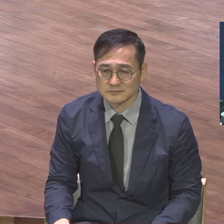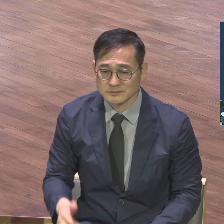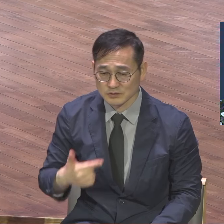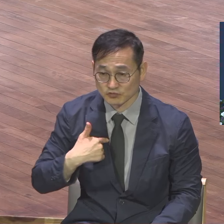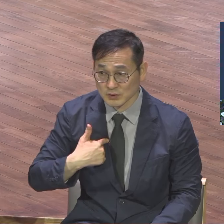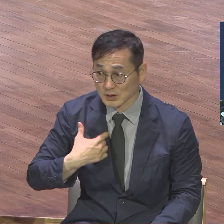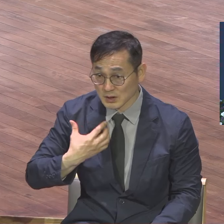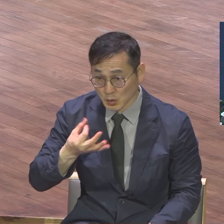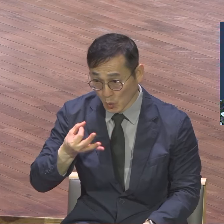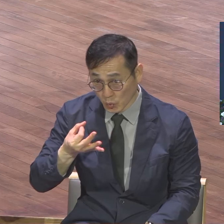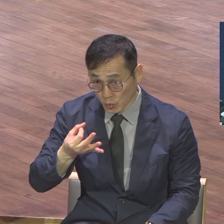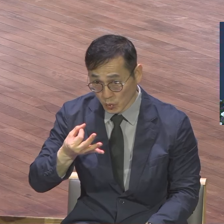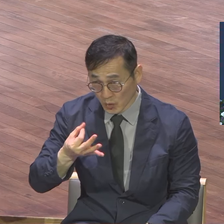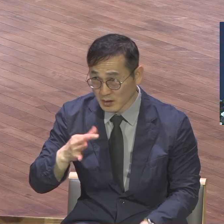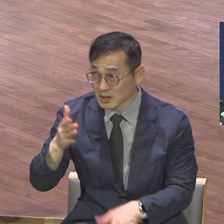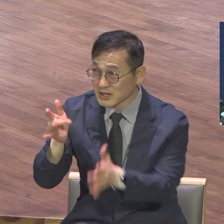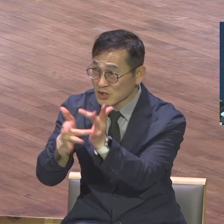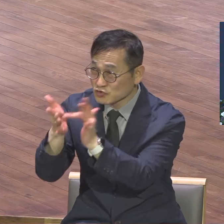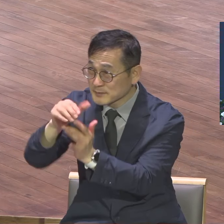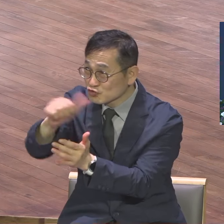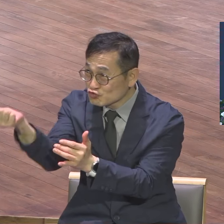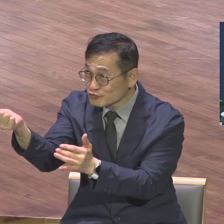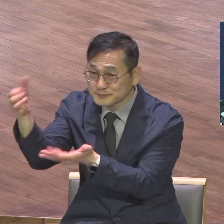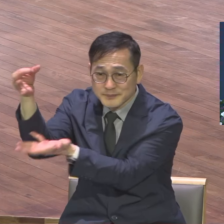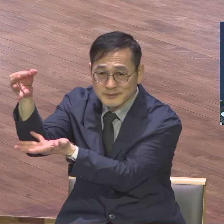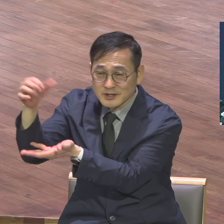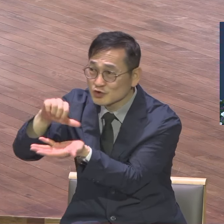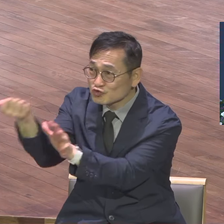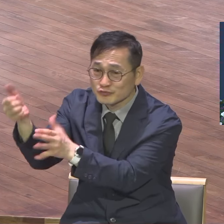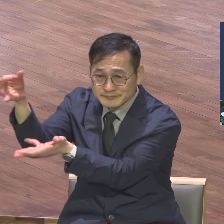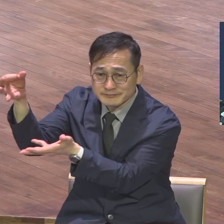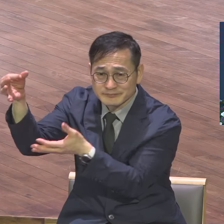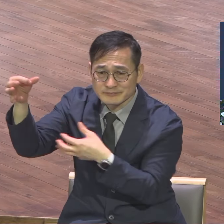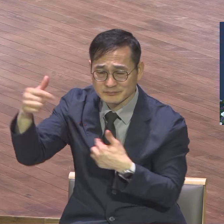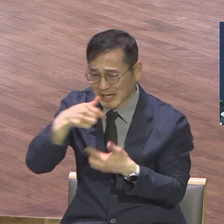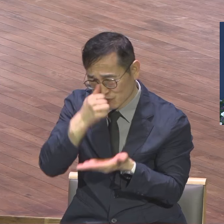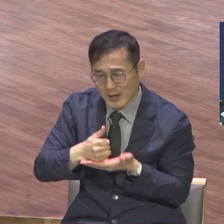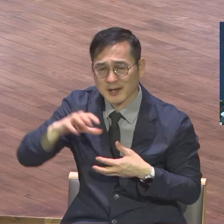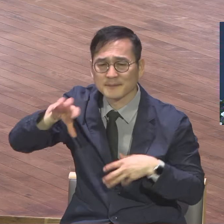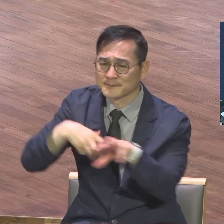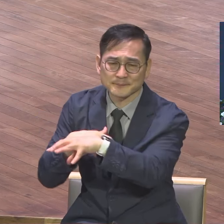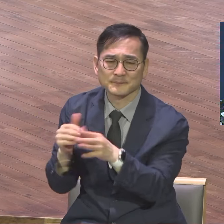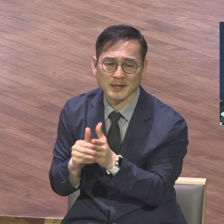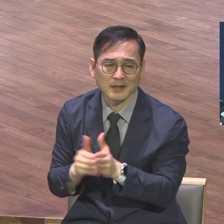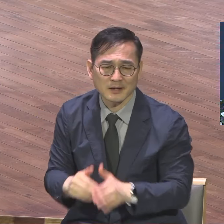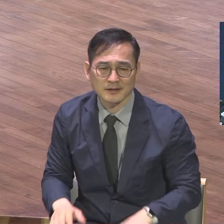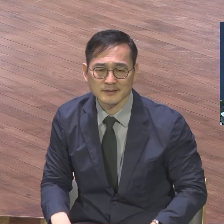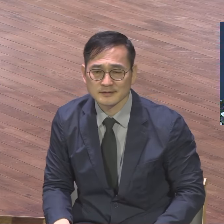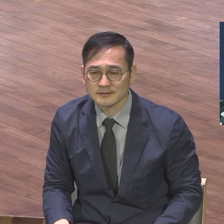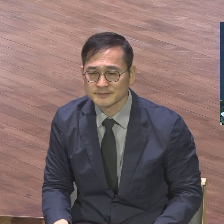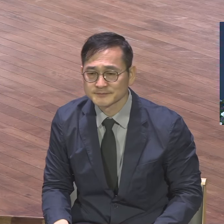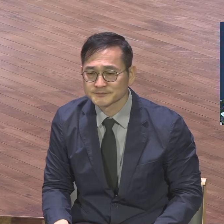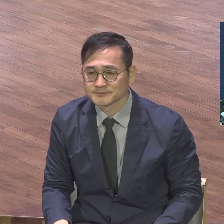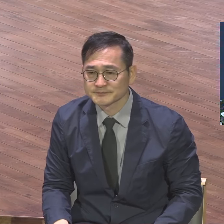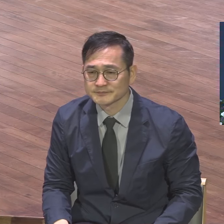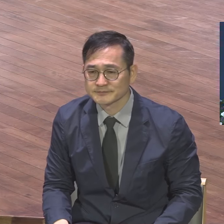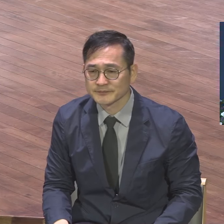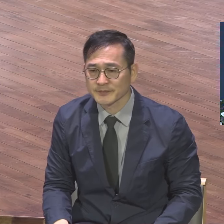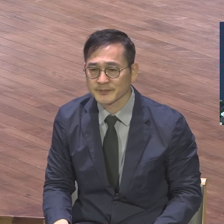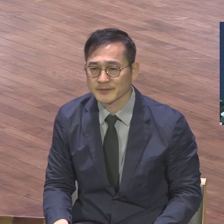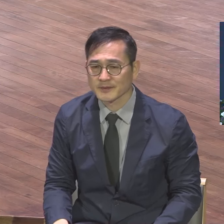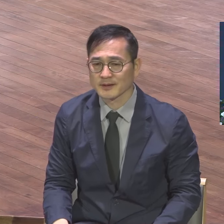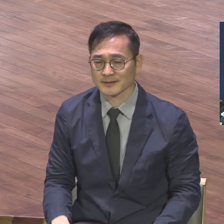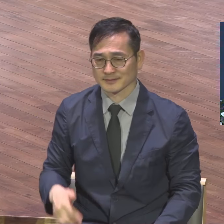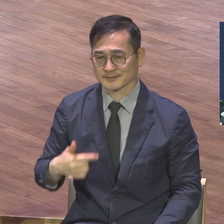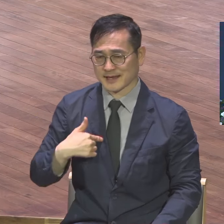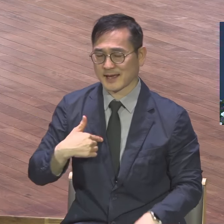우리 하나님의 자녀가 되는 신분을 가지게 되었는데 이제는 이 대속의 축복, 신분의 변화의 축복을 실제로